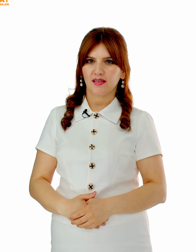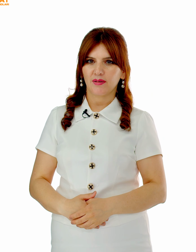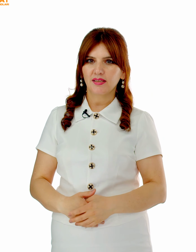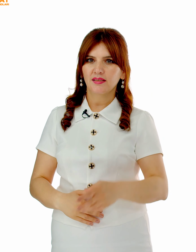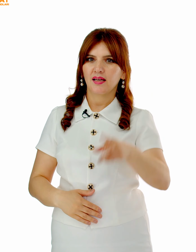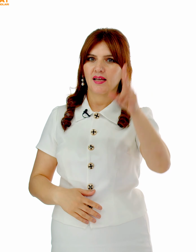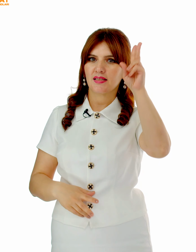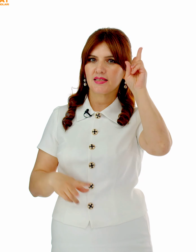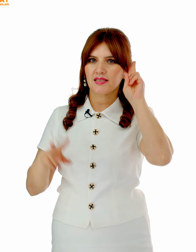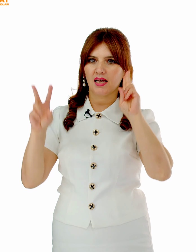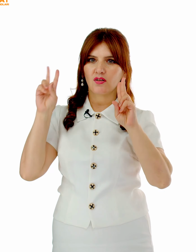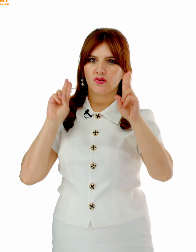Qaytaraman. Salon.